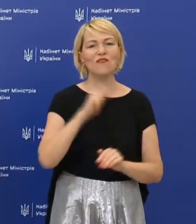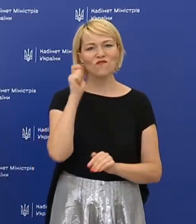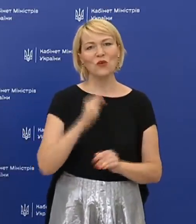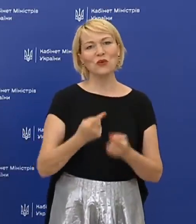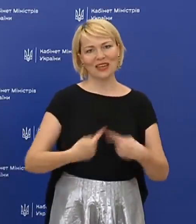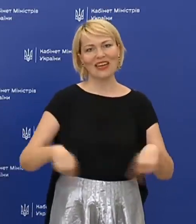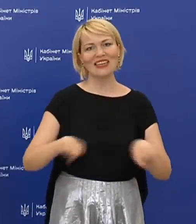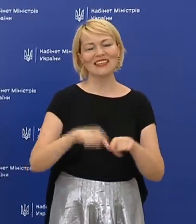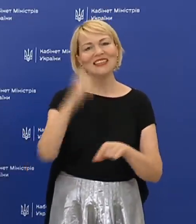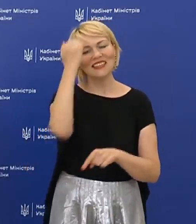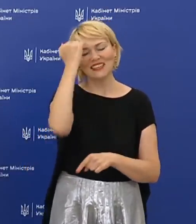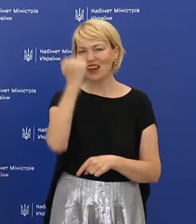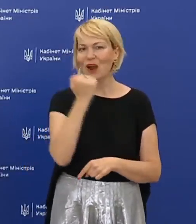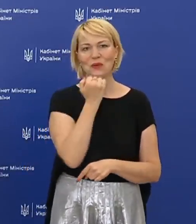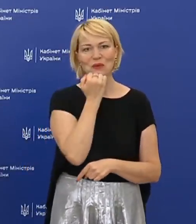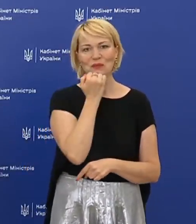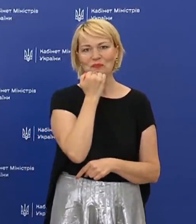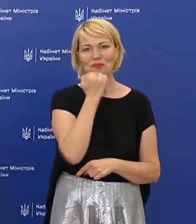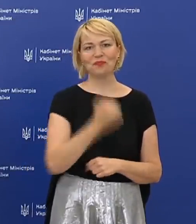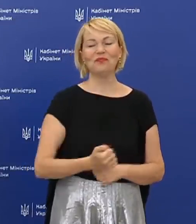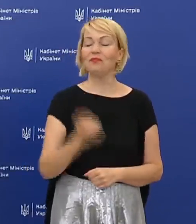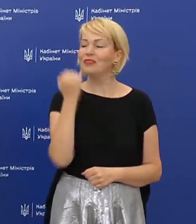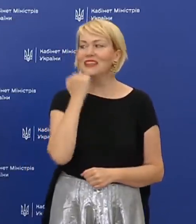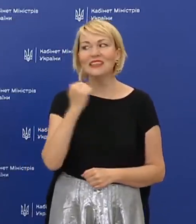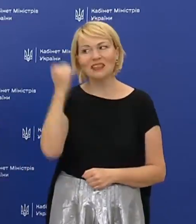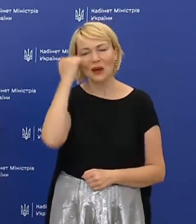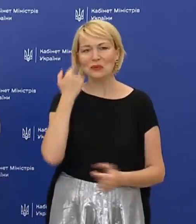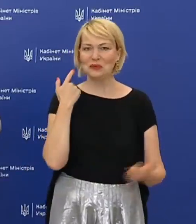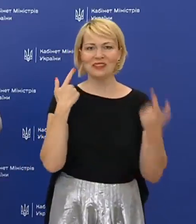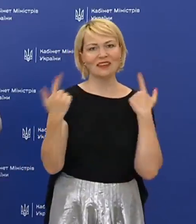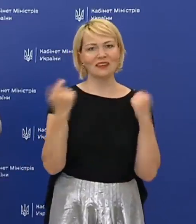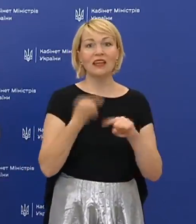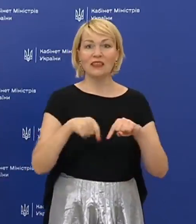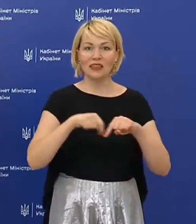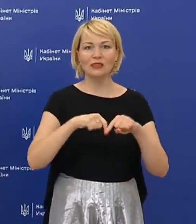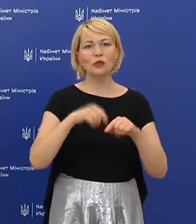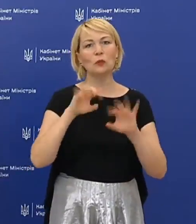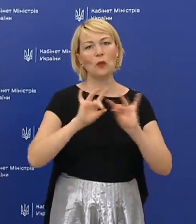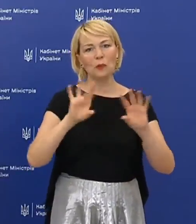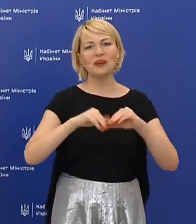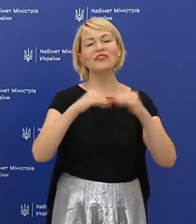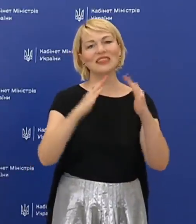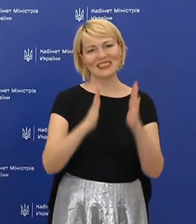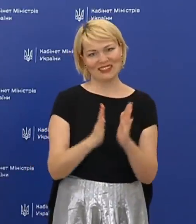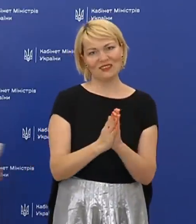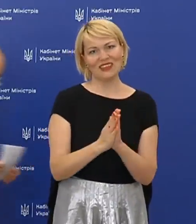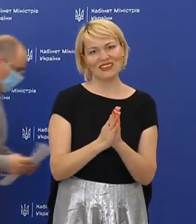Дякую. Дякую вам за інформацію. На цьому брифінг завершено.